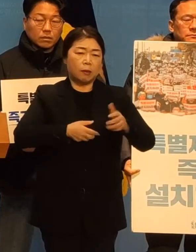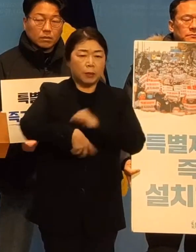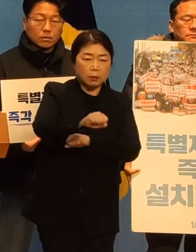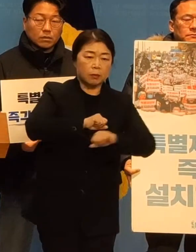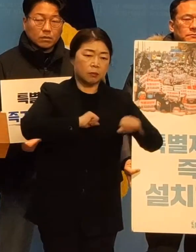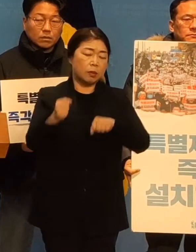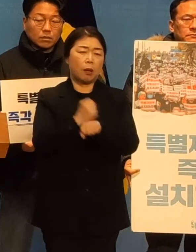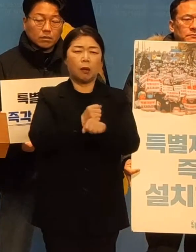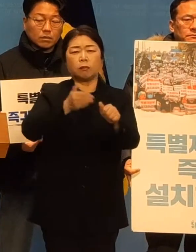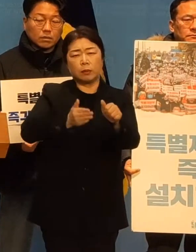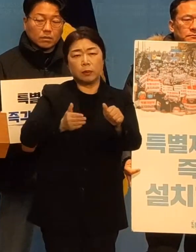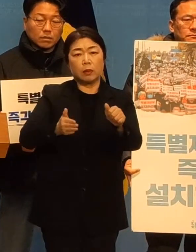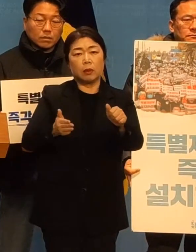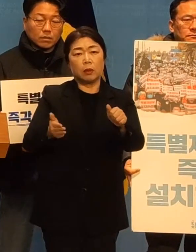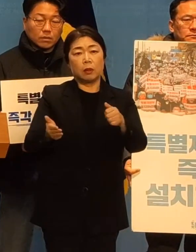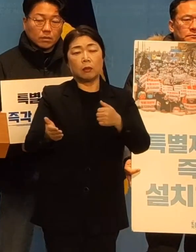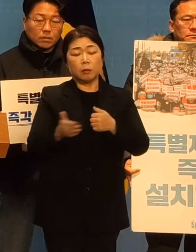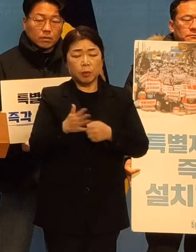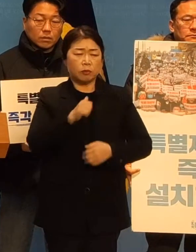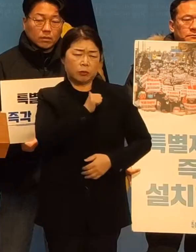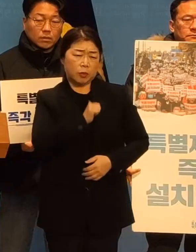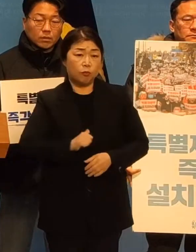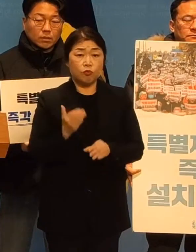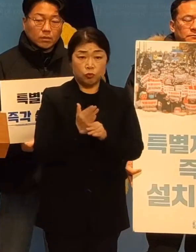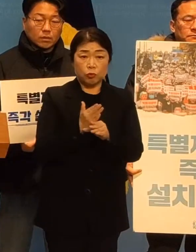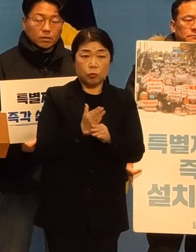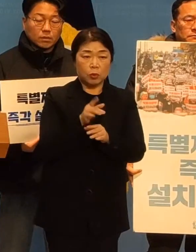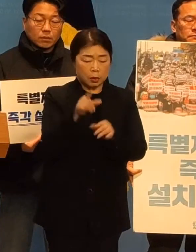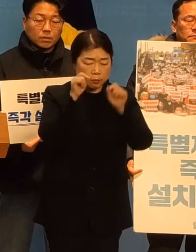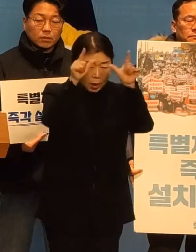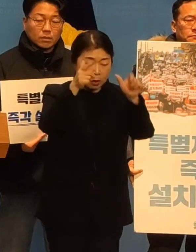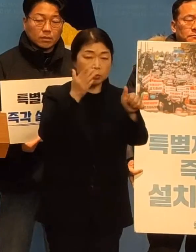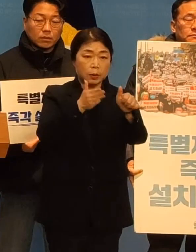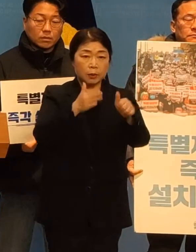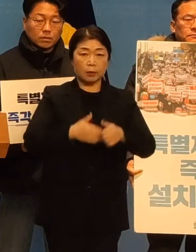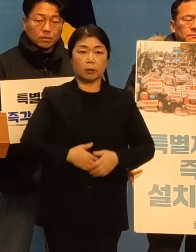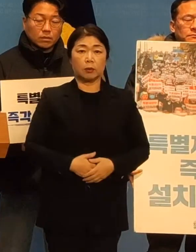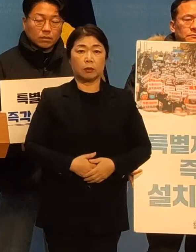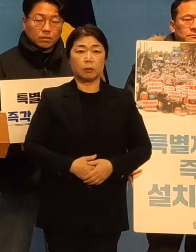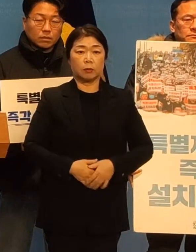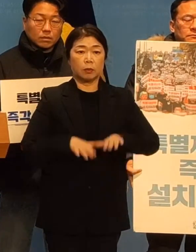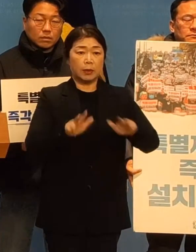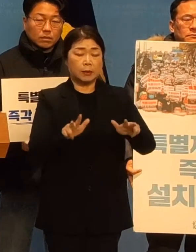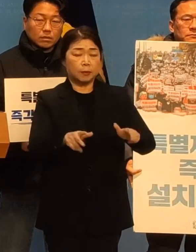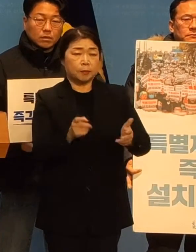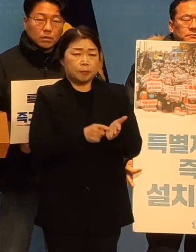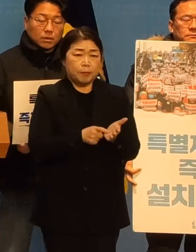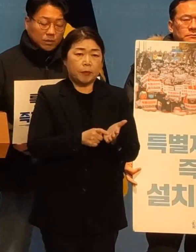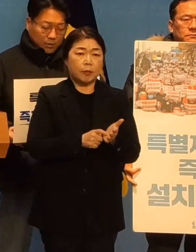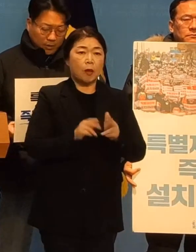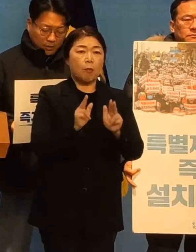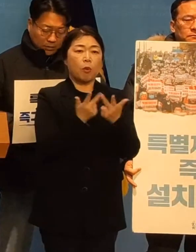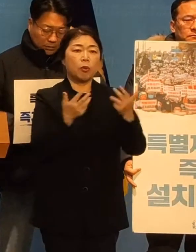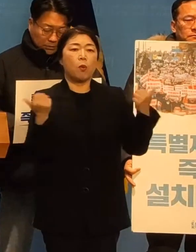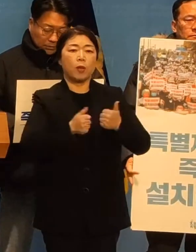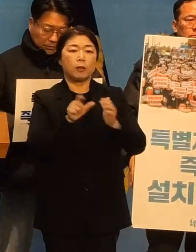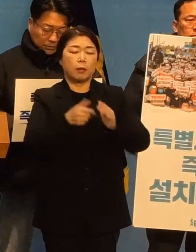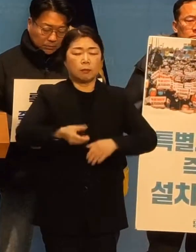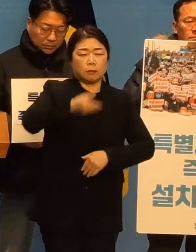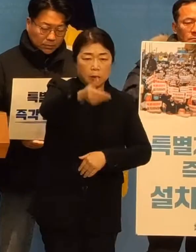참고 기다리고 있는 것입니다. 그것을 깨달아야 할 것입니다. 오늘 당장 본회의에 회부하라는 것이 국민의